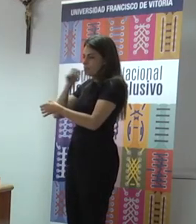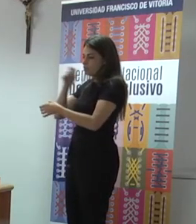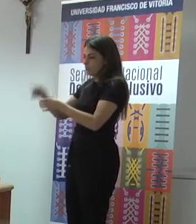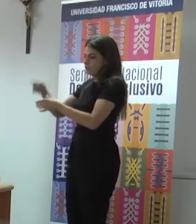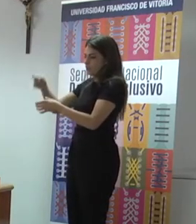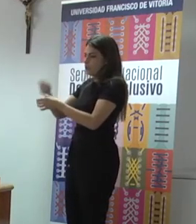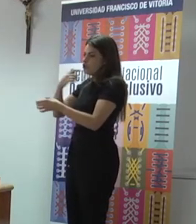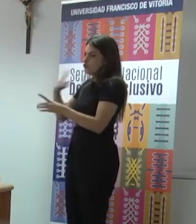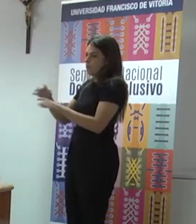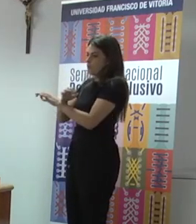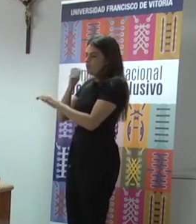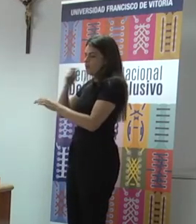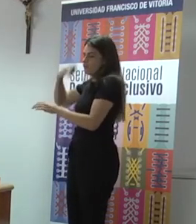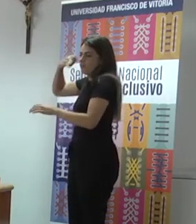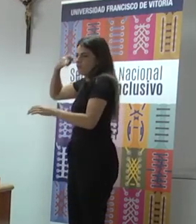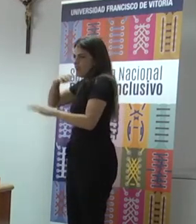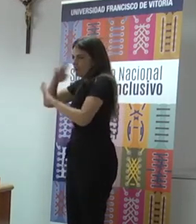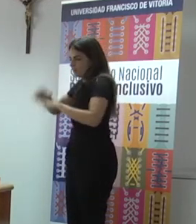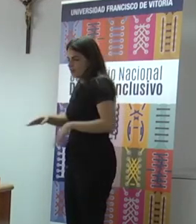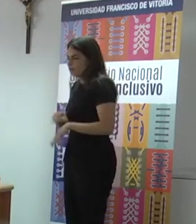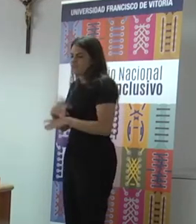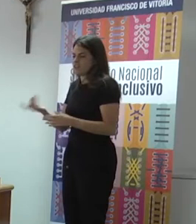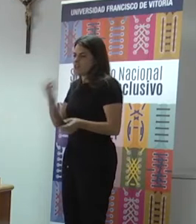historias. Pero claro, evidentemente